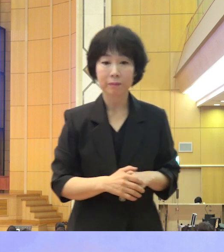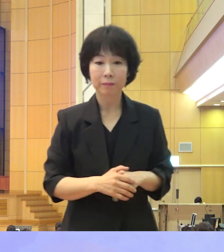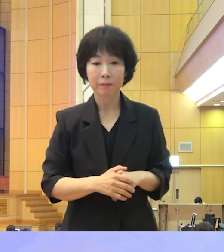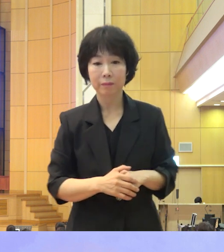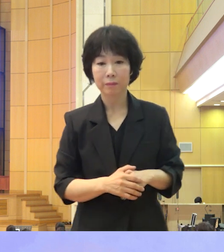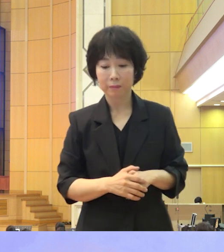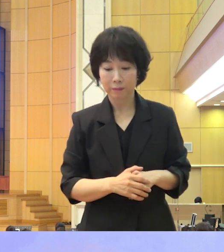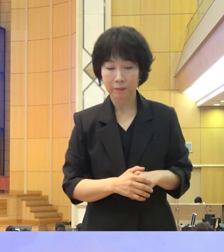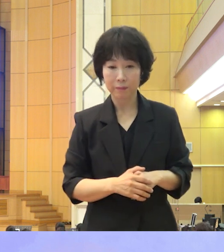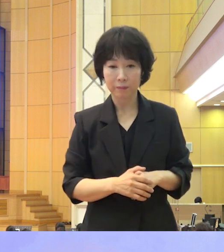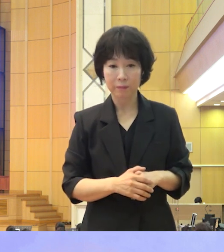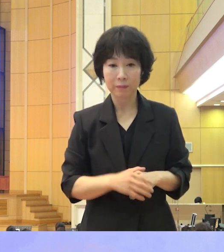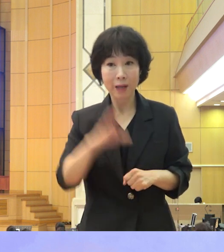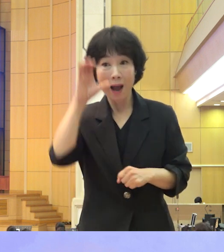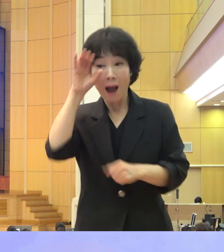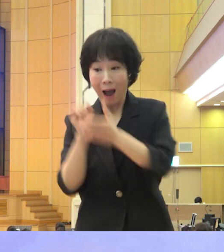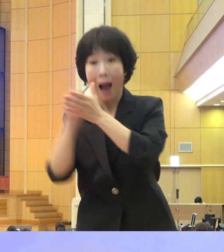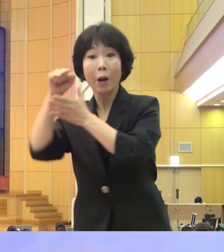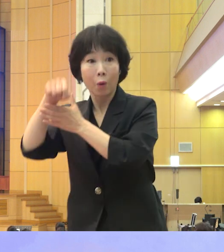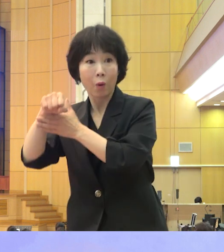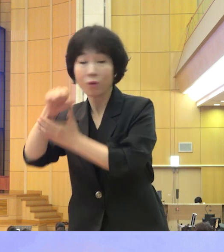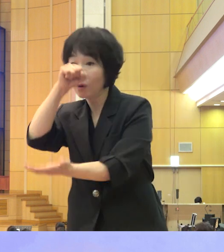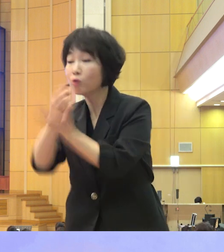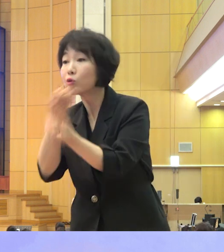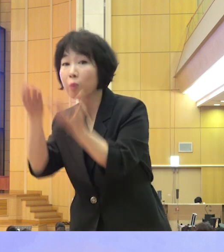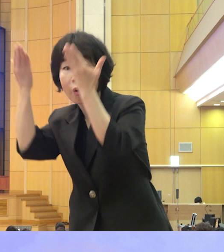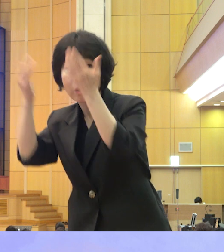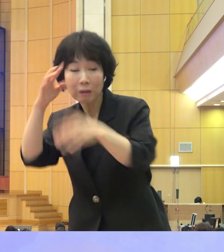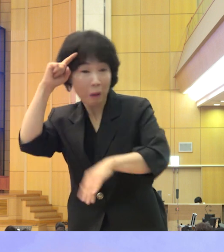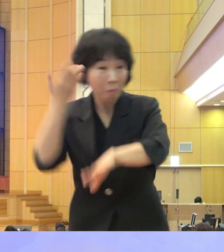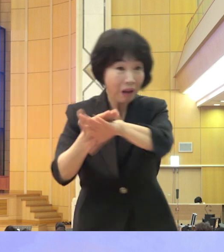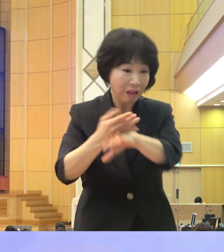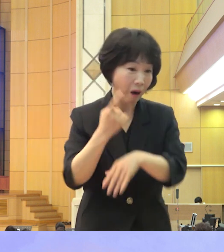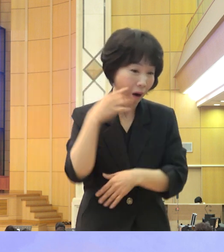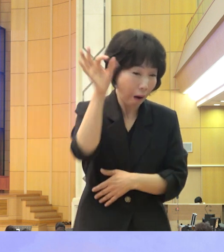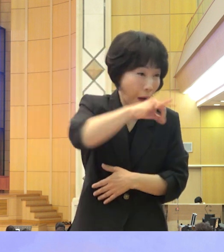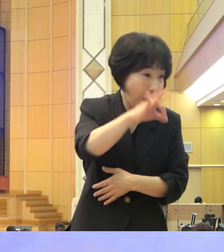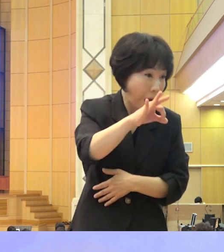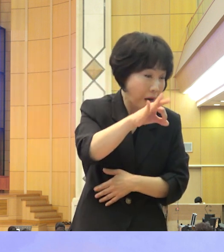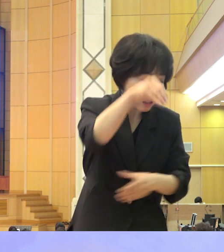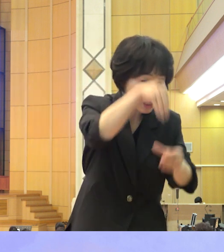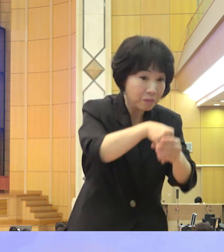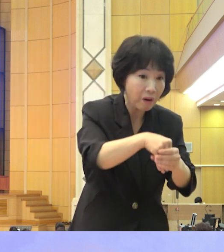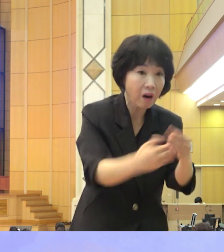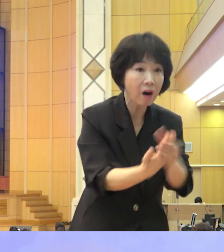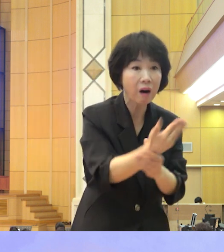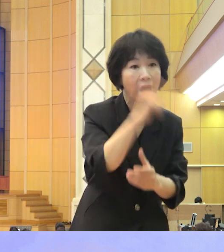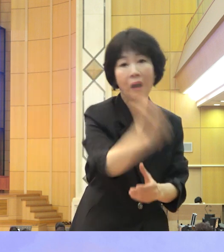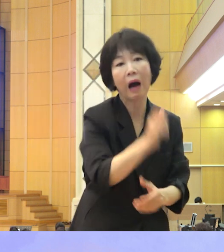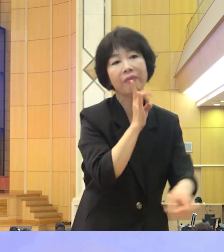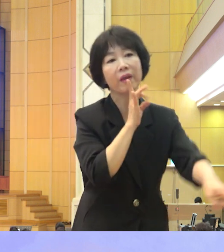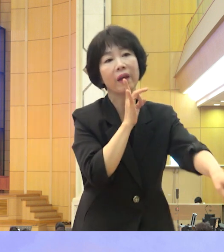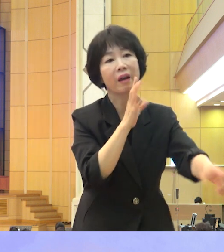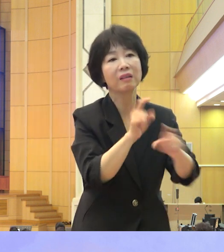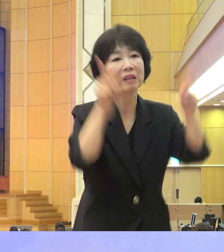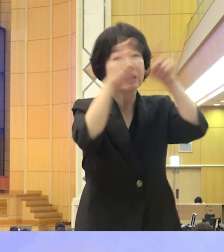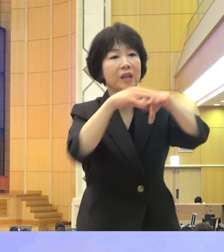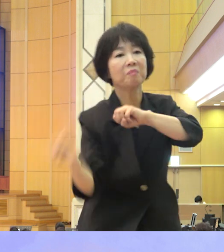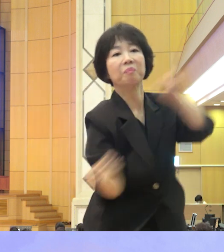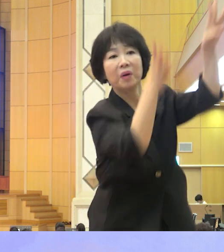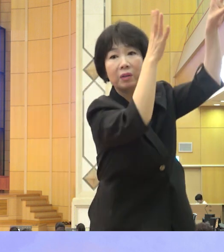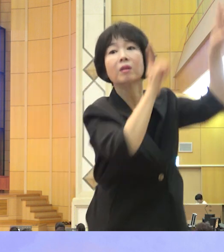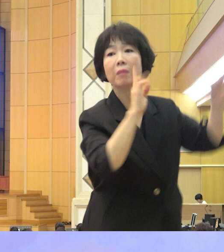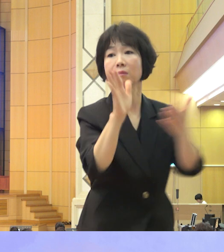죽정이 같은 신자는 그냥 죽는 걸로 끝나는 겁니다. 내가 그리스도와 그 부활의 권능과 그 고난의